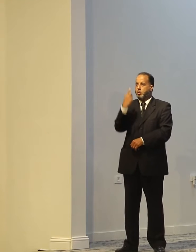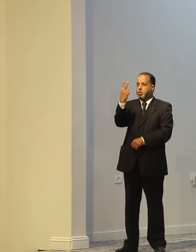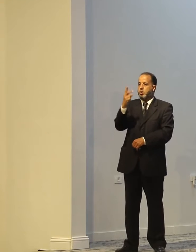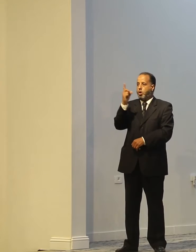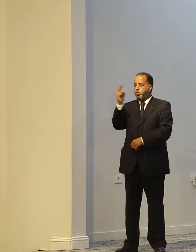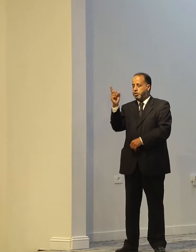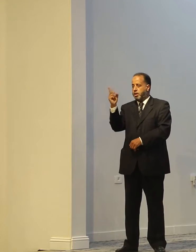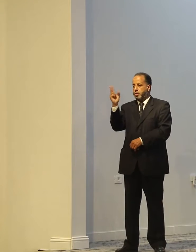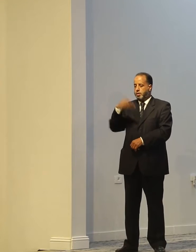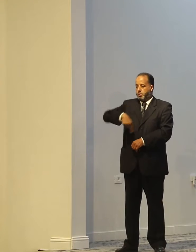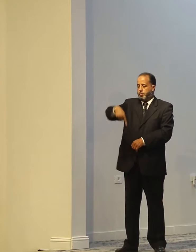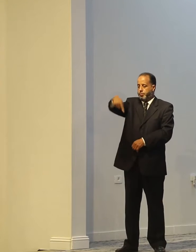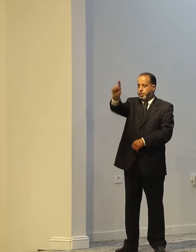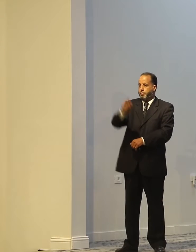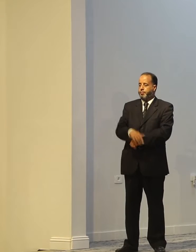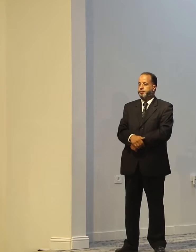2021،